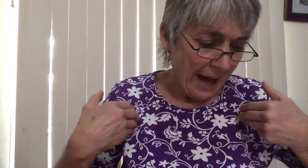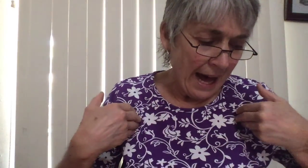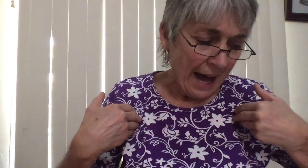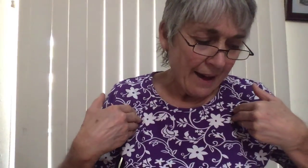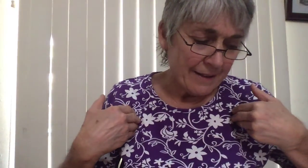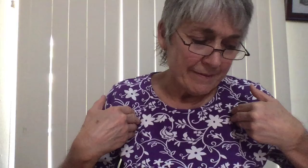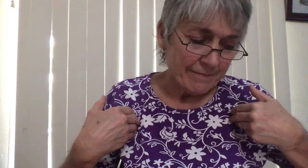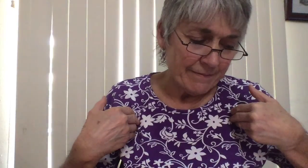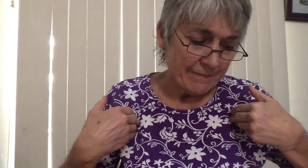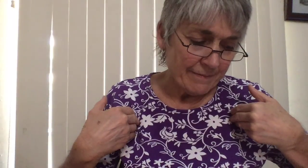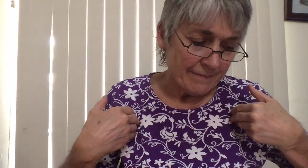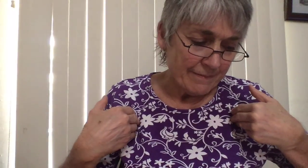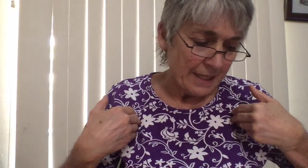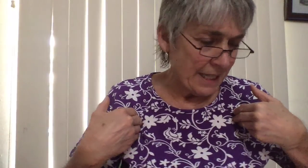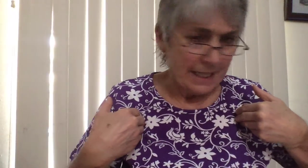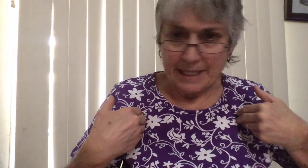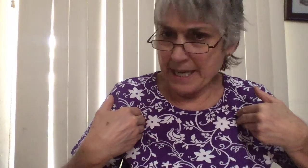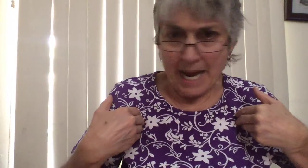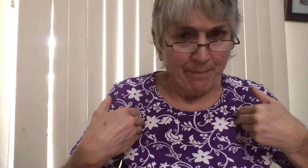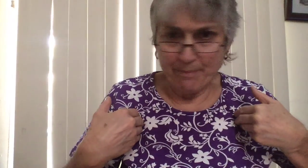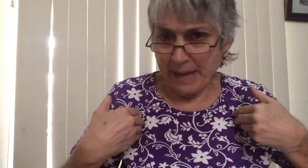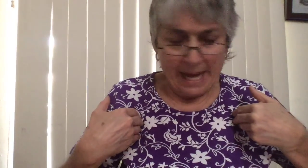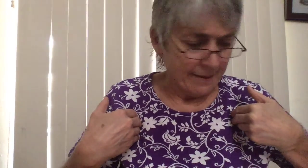A. Il n'a pas.